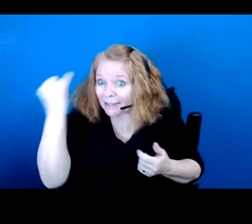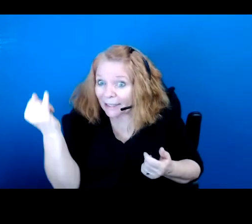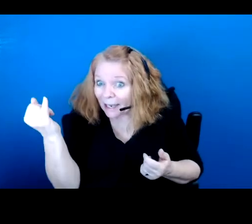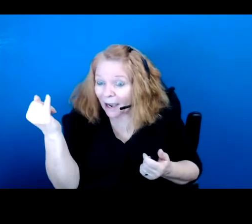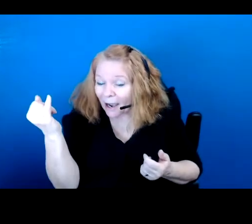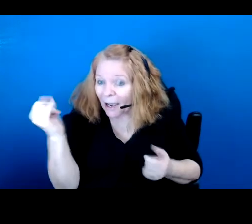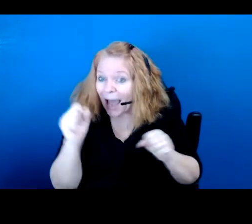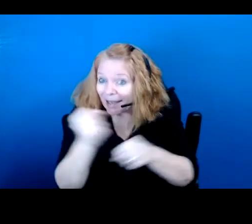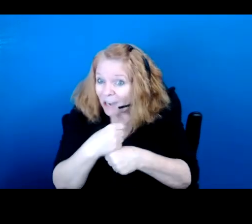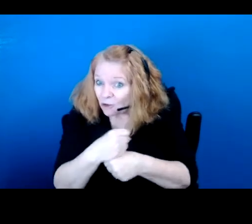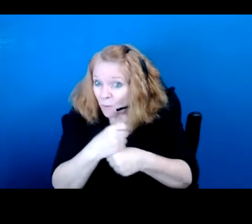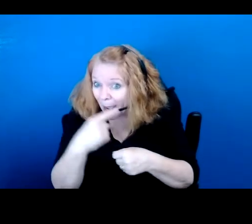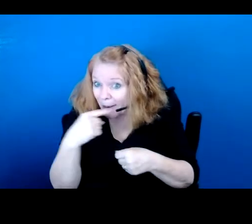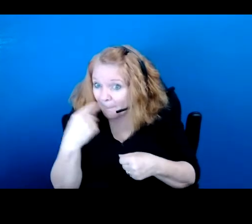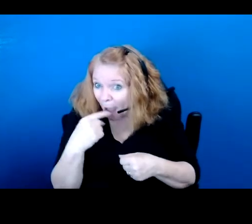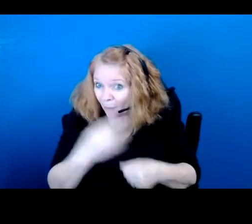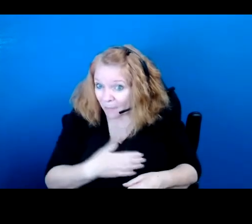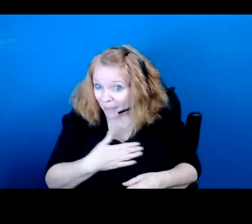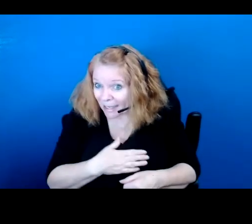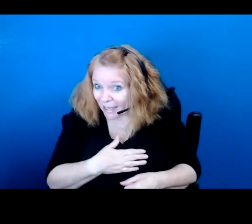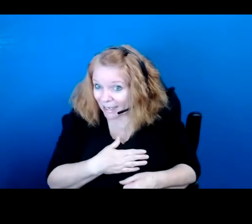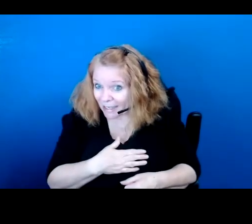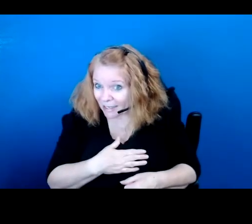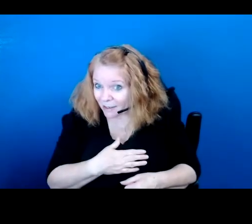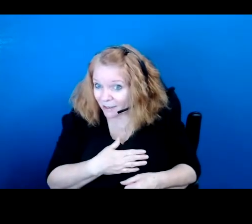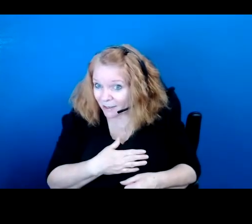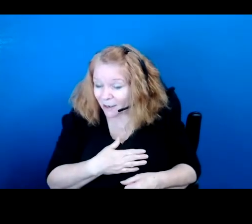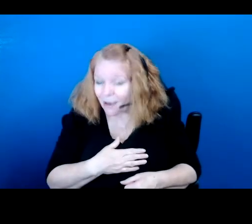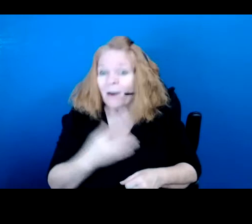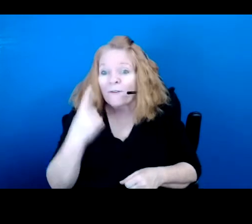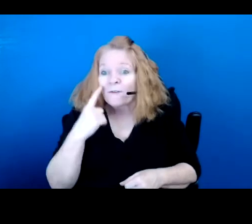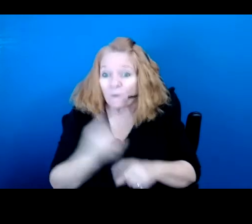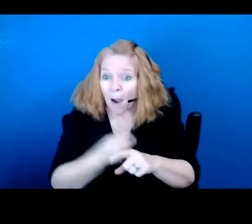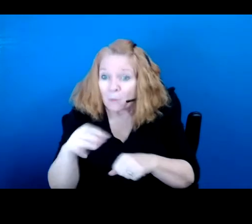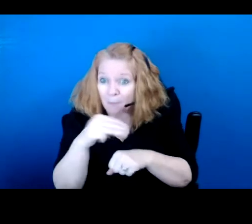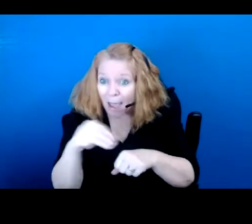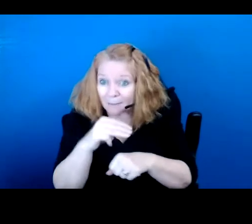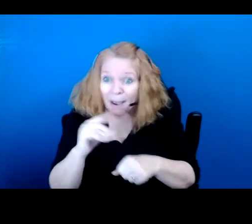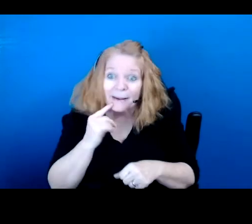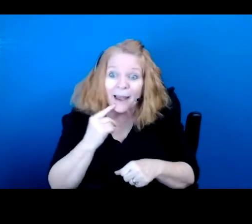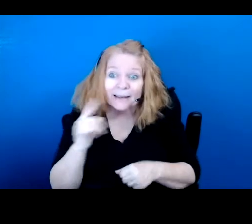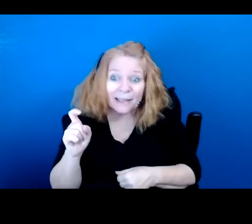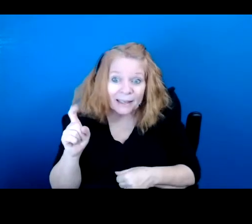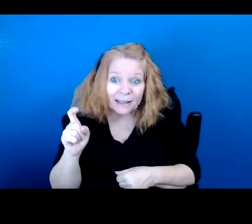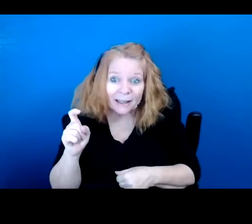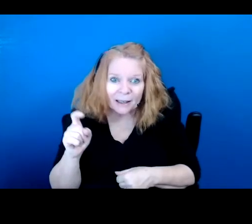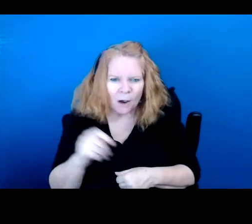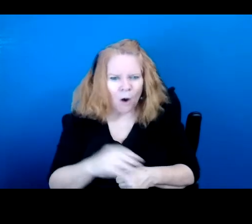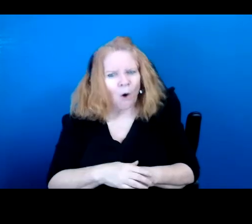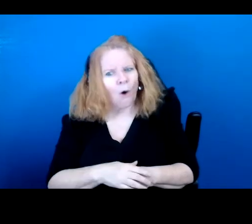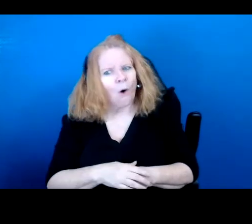más y marc me dice tengo una idea podrías crearnos una boca de mazapán